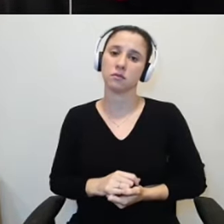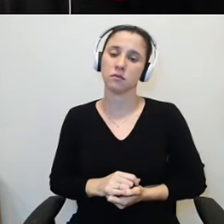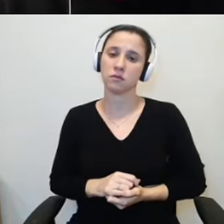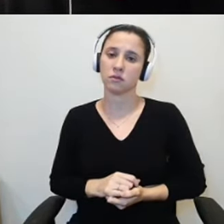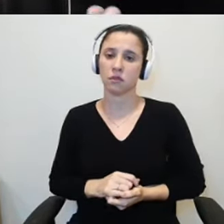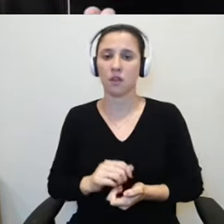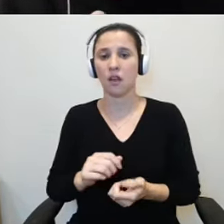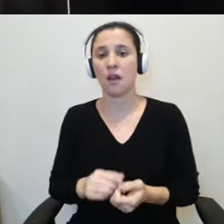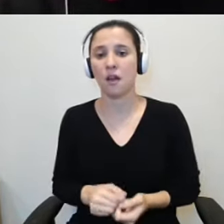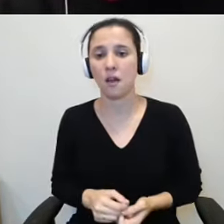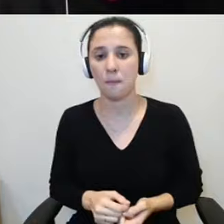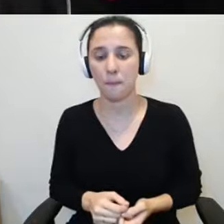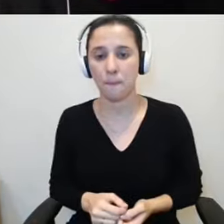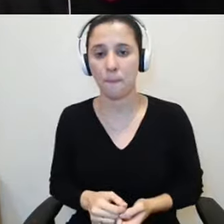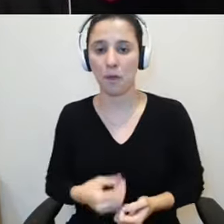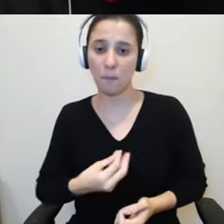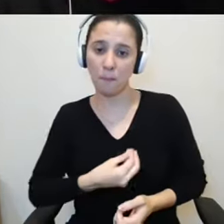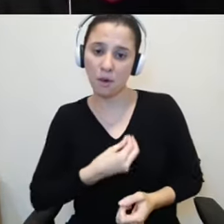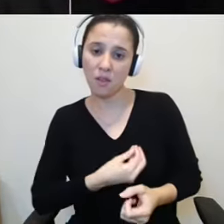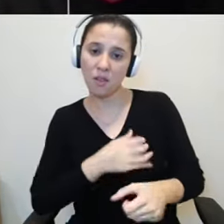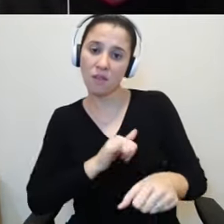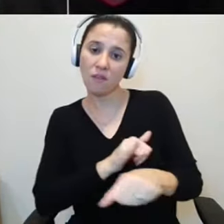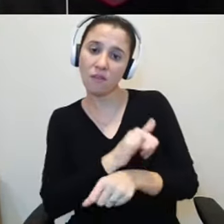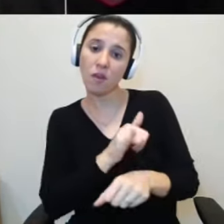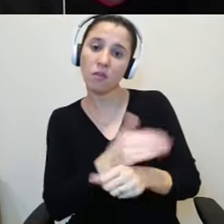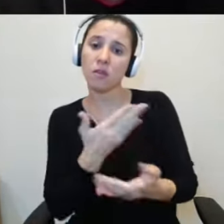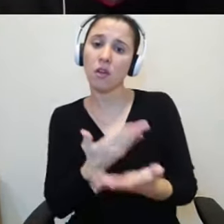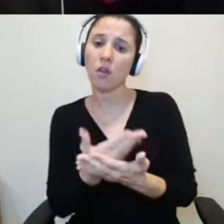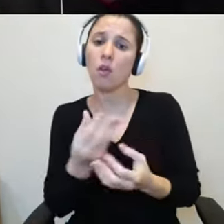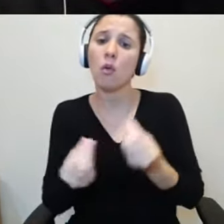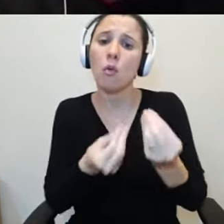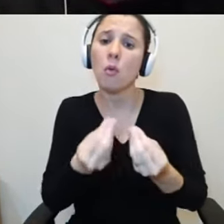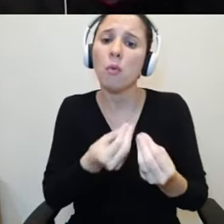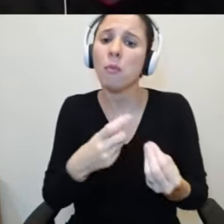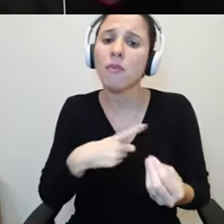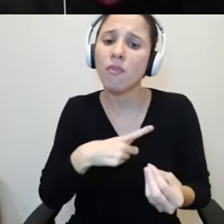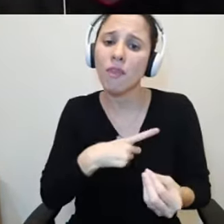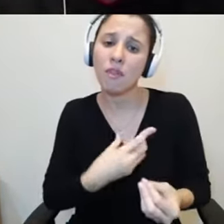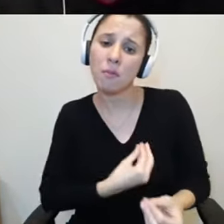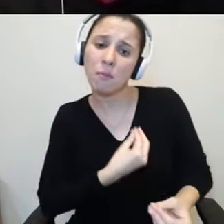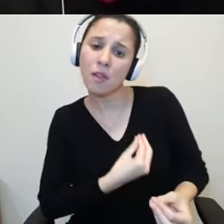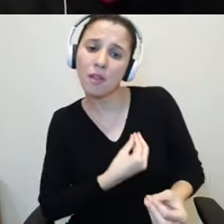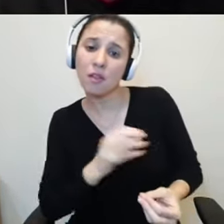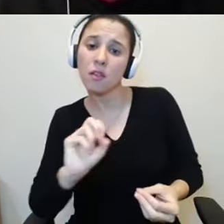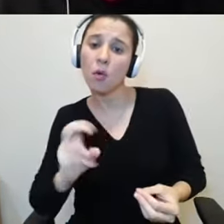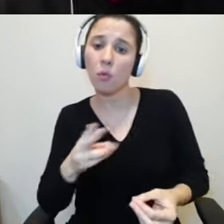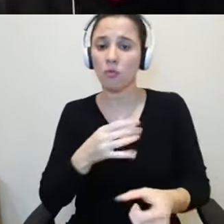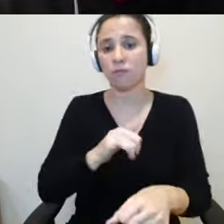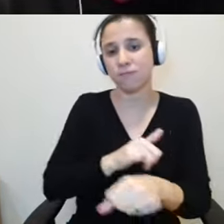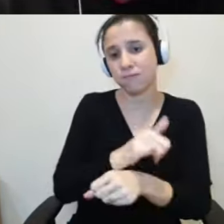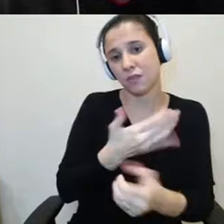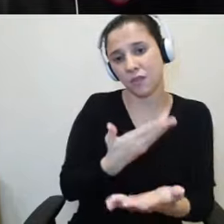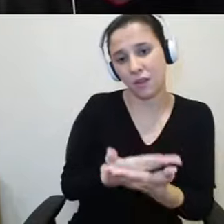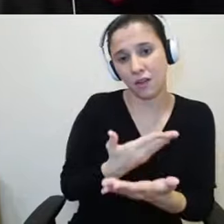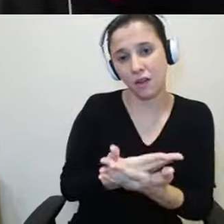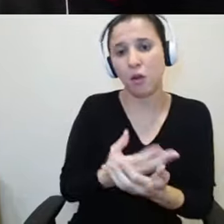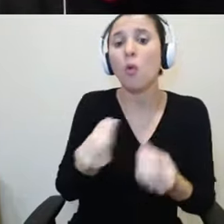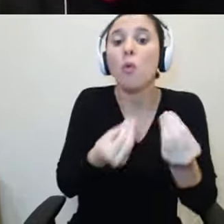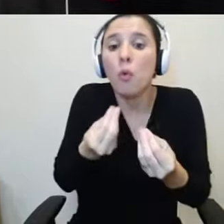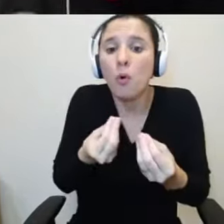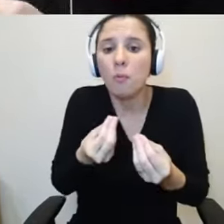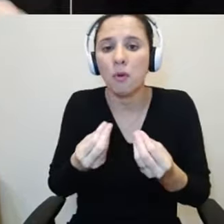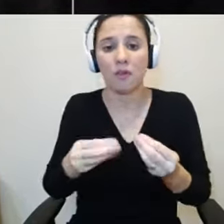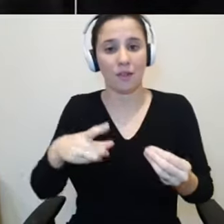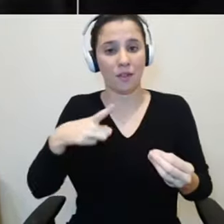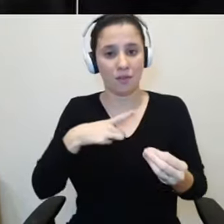das atividades. Então, isso tem que ficar claro. Como é que serão contadas as presenças, pessoal? As presenças agora serão contadas com base nas atividades. De